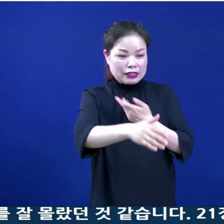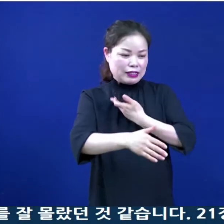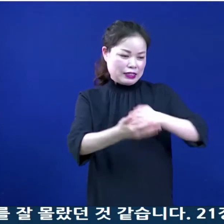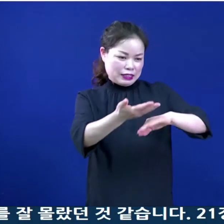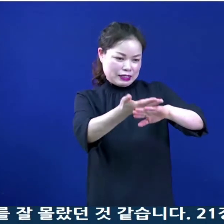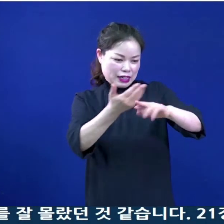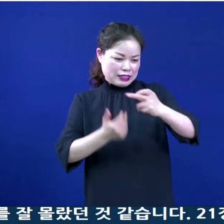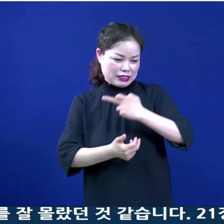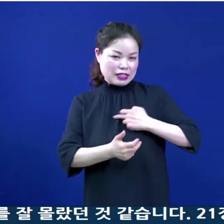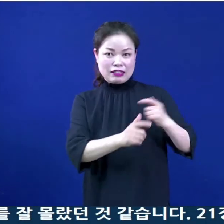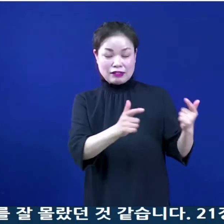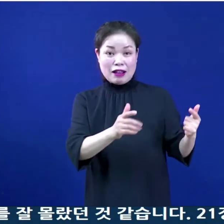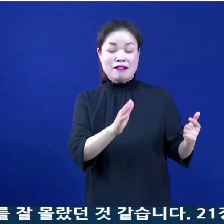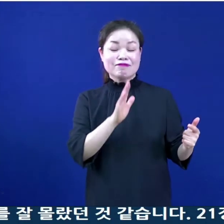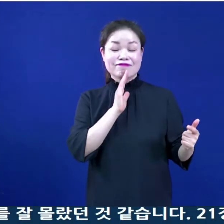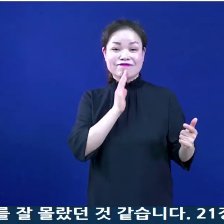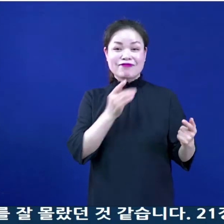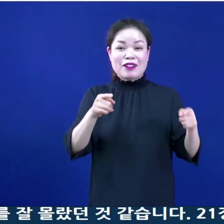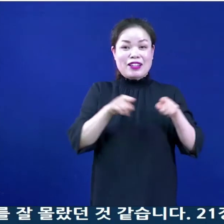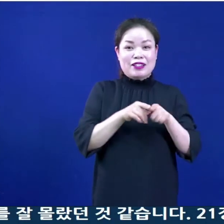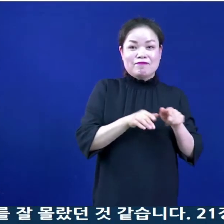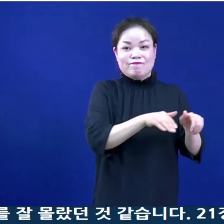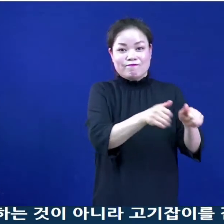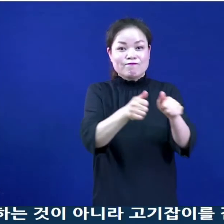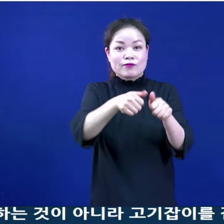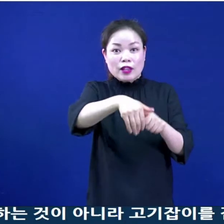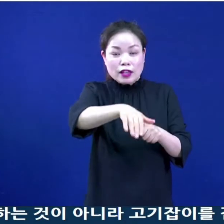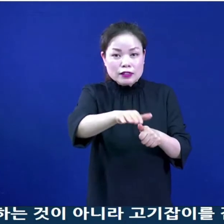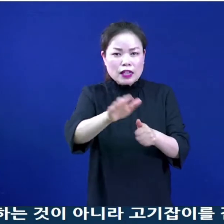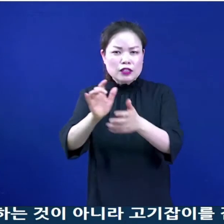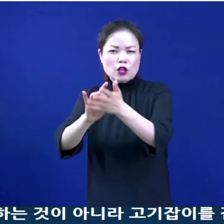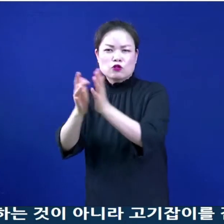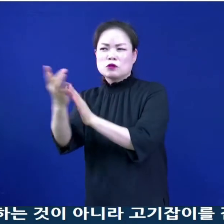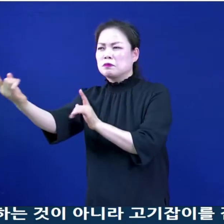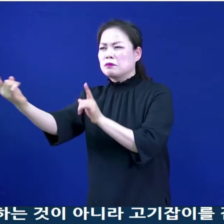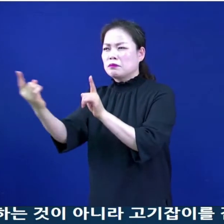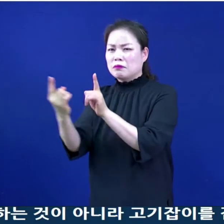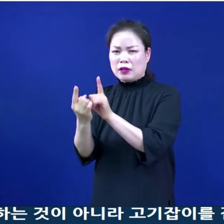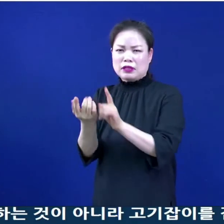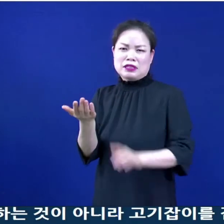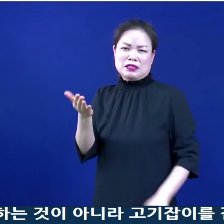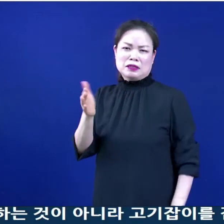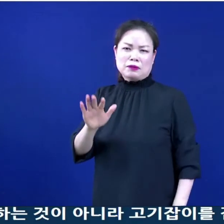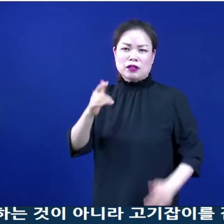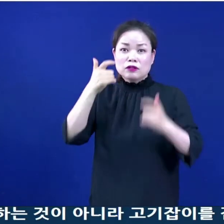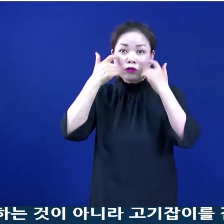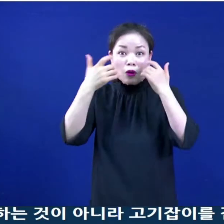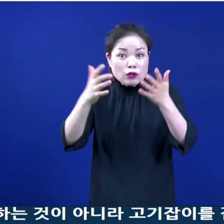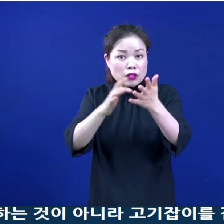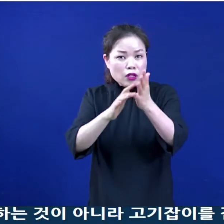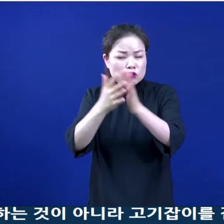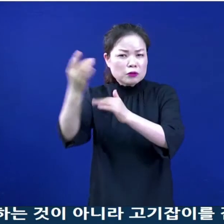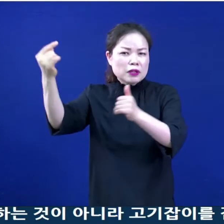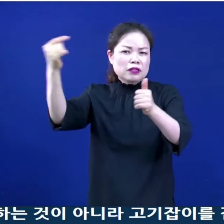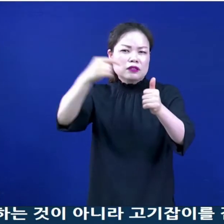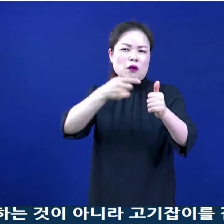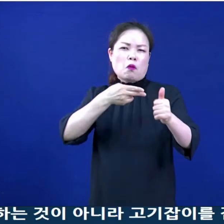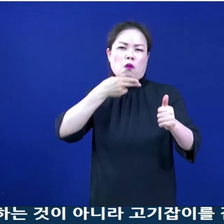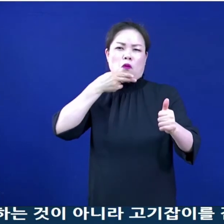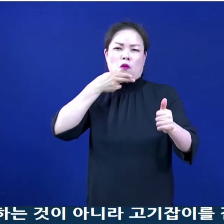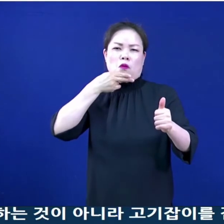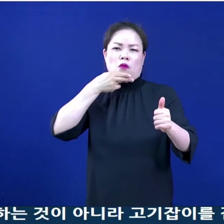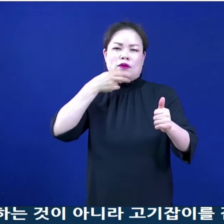제자들도 그럽시다 하고 따라가는데, 아마도 예수님을 만나긴 했지만 뚜렷한 예수님의 지시사항이 없다